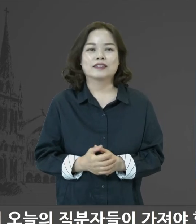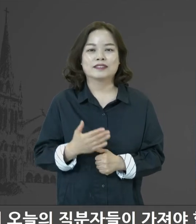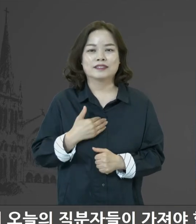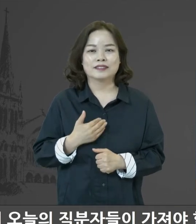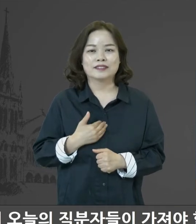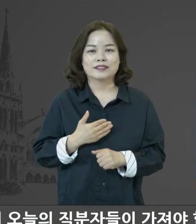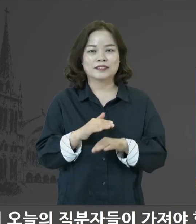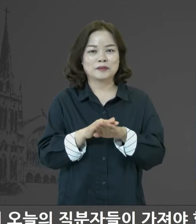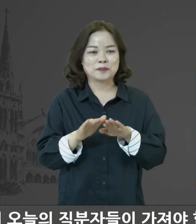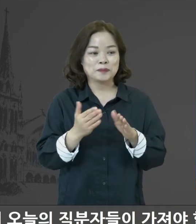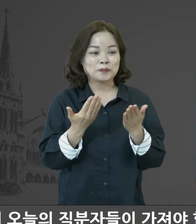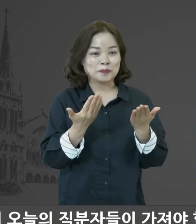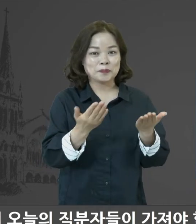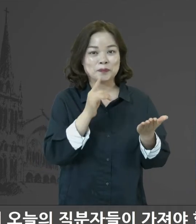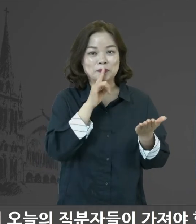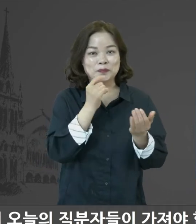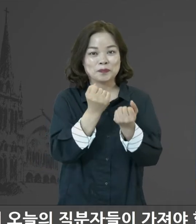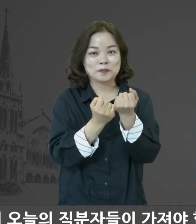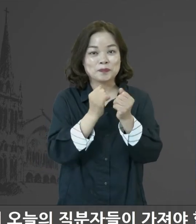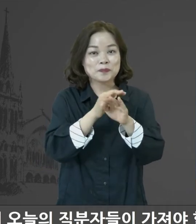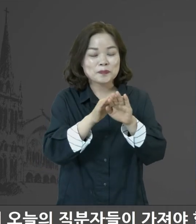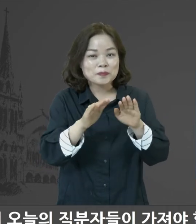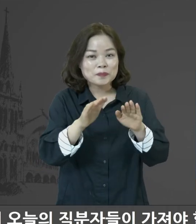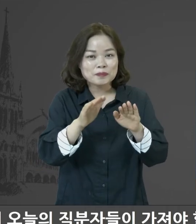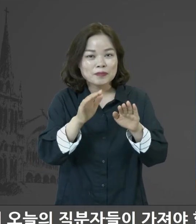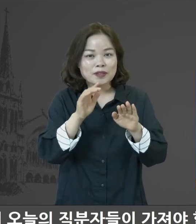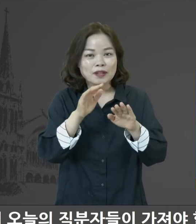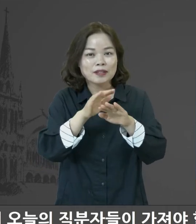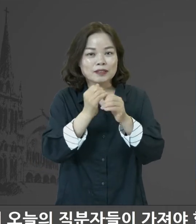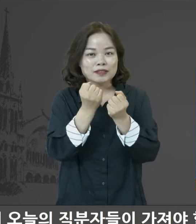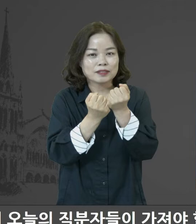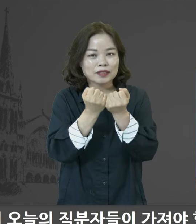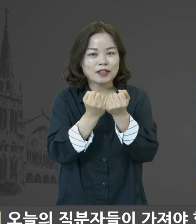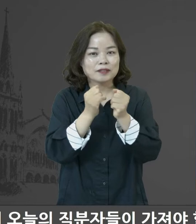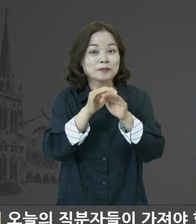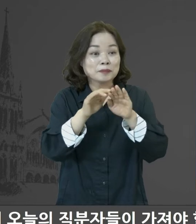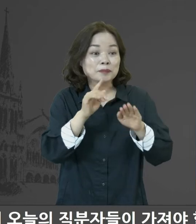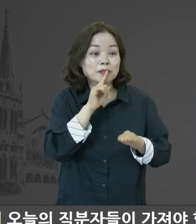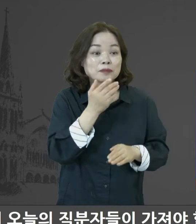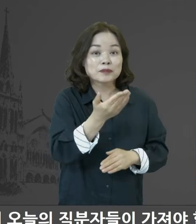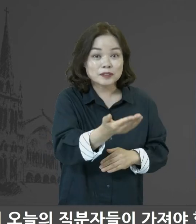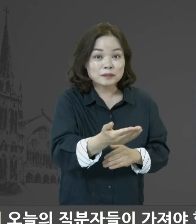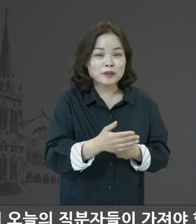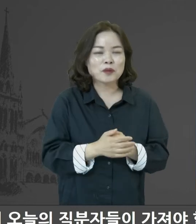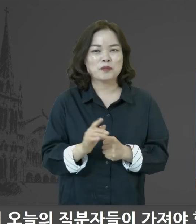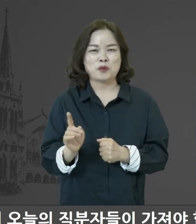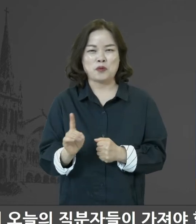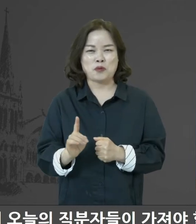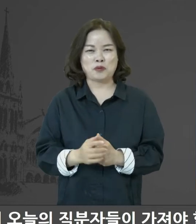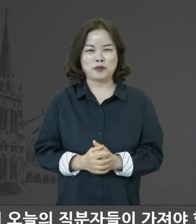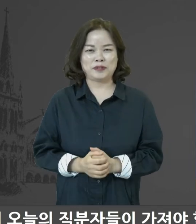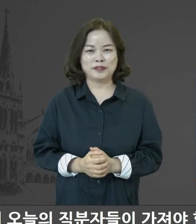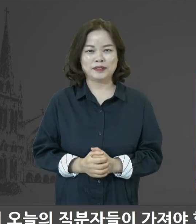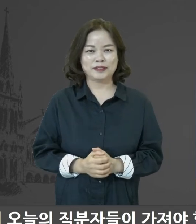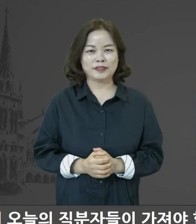풀어서 말씀을 드리려고 합니다. 쉬운 말로 말씀드리려고 합니다. 그것은 무엇인가